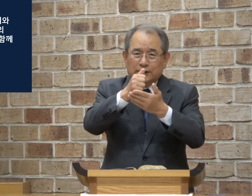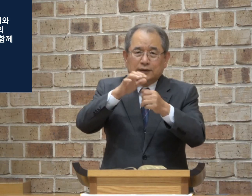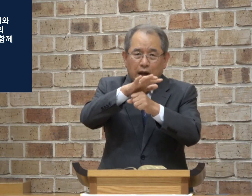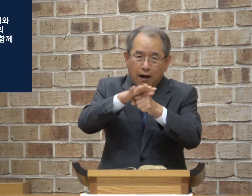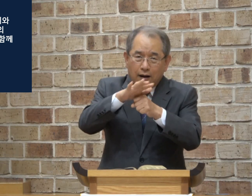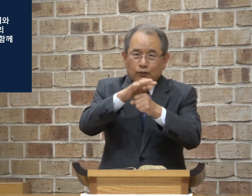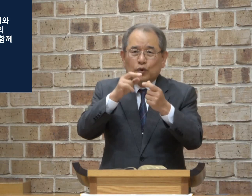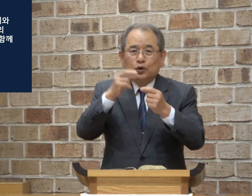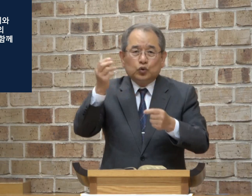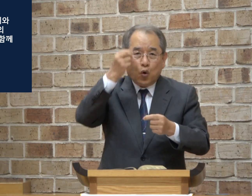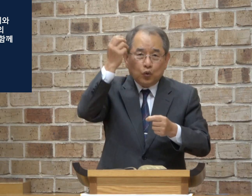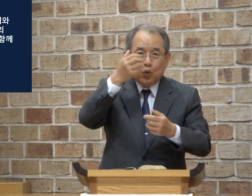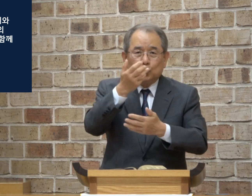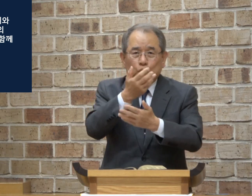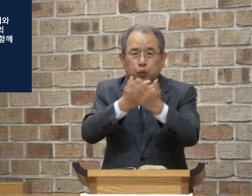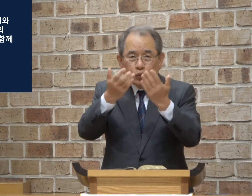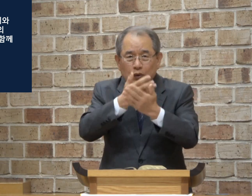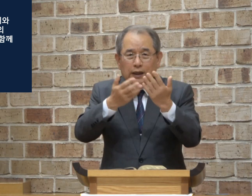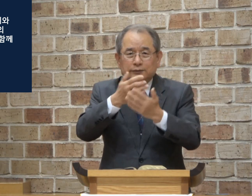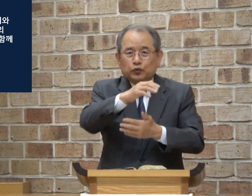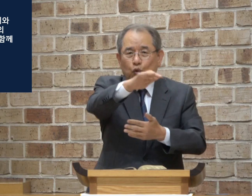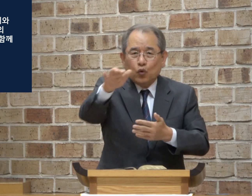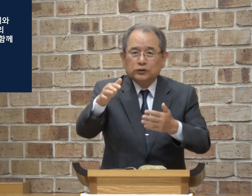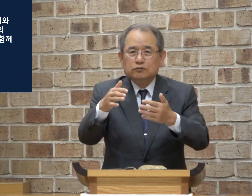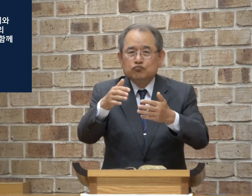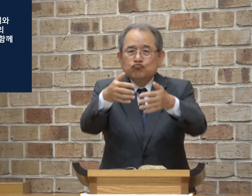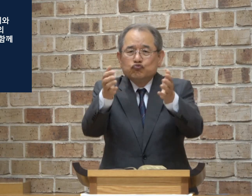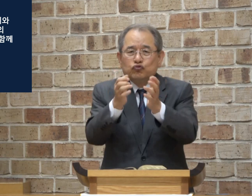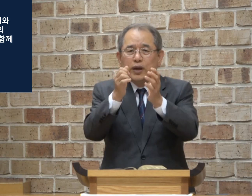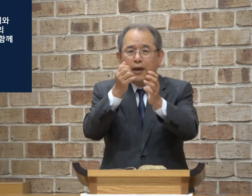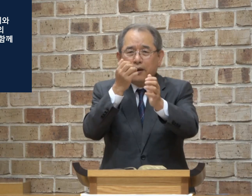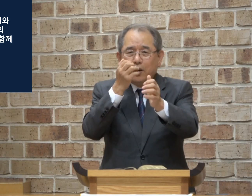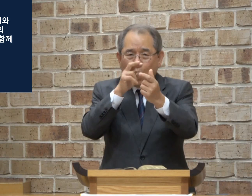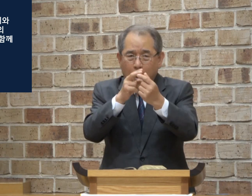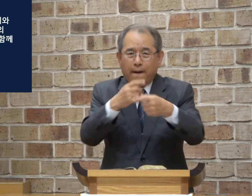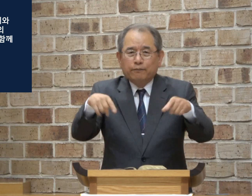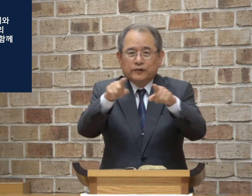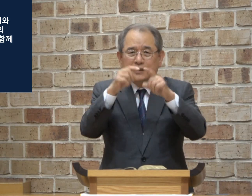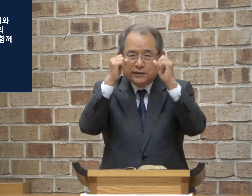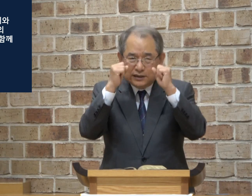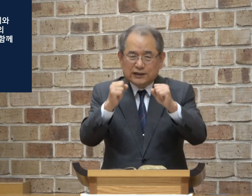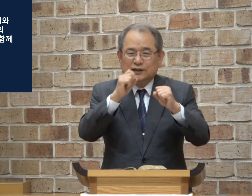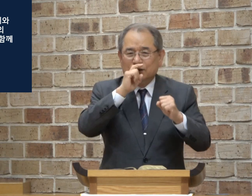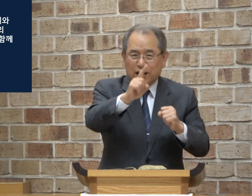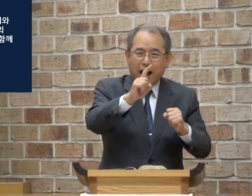은혜와 하나님의 사랑과 성령의 교통하심이 너희 우리와 함께